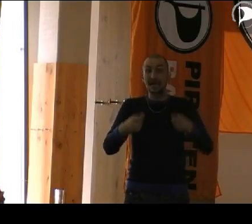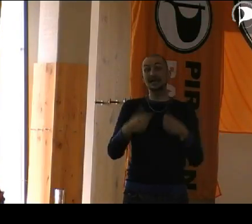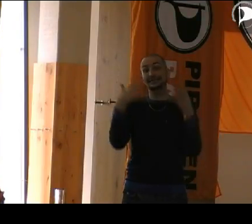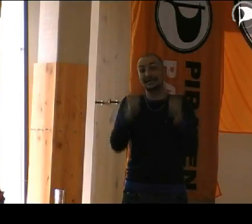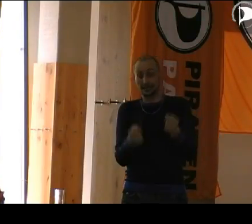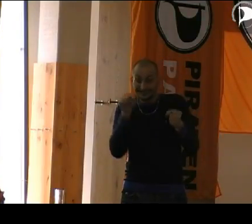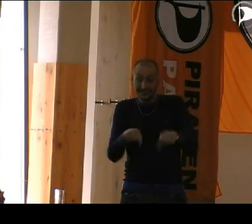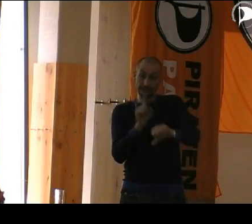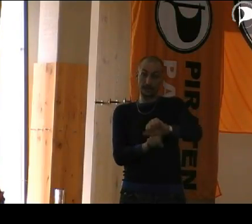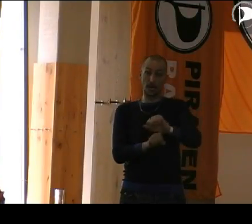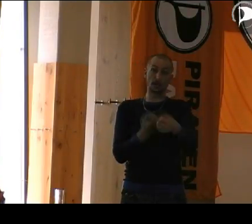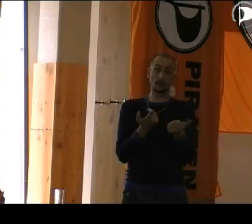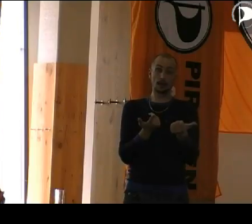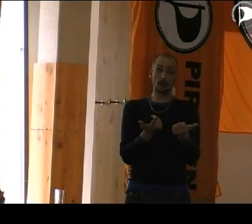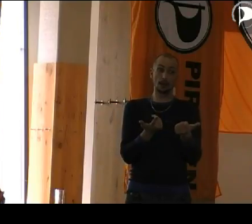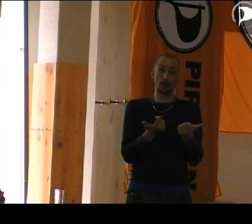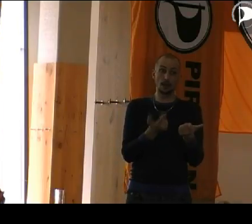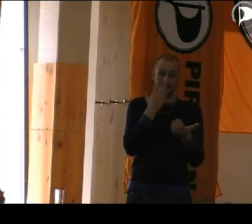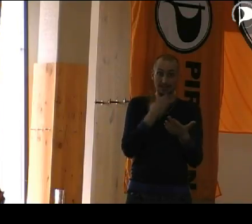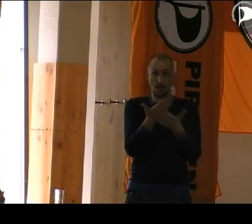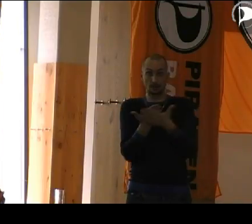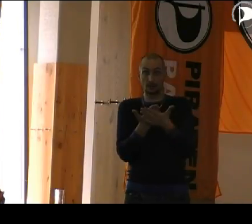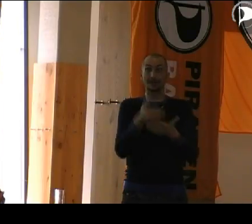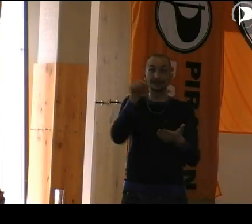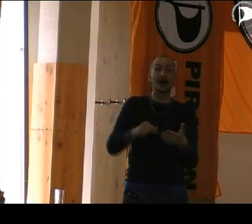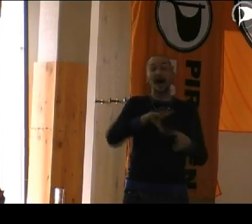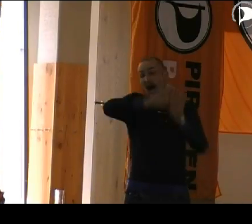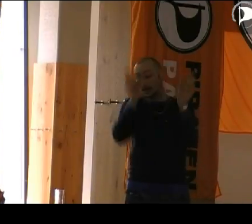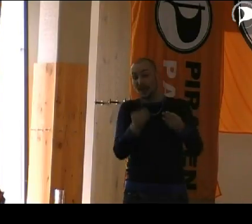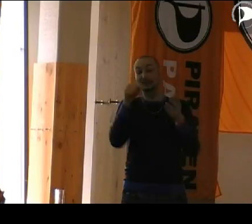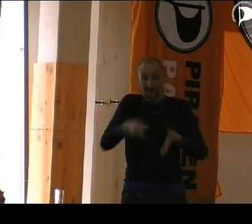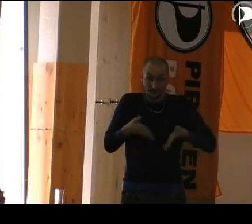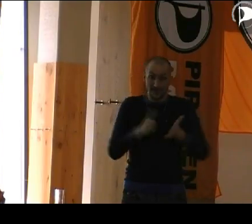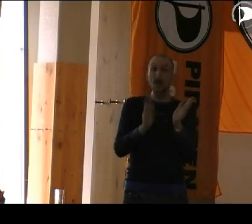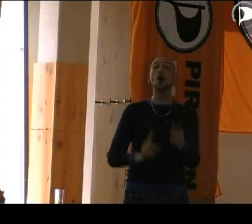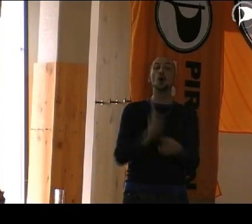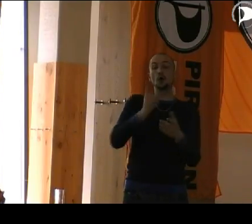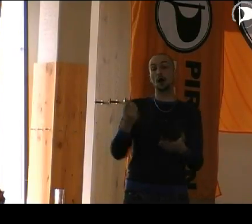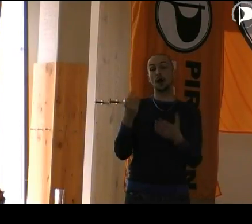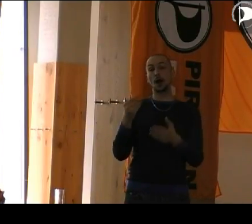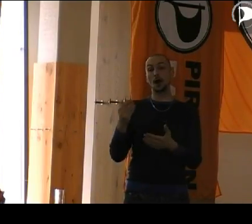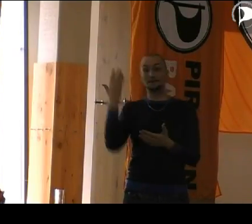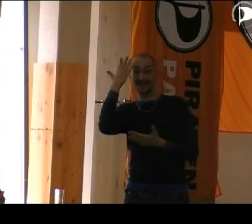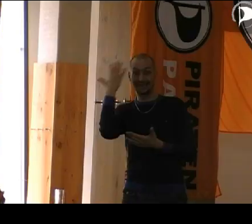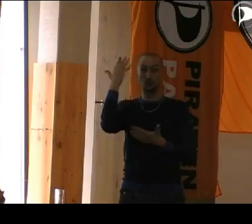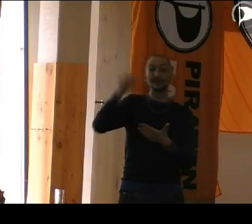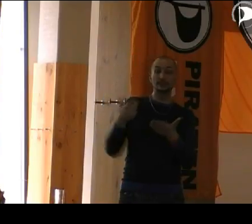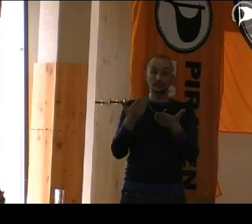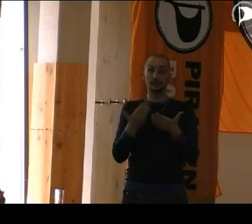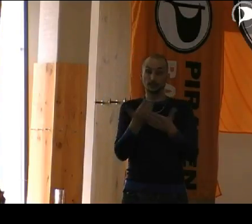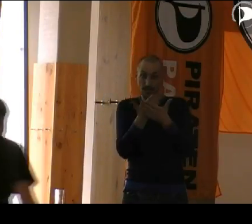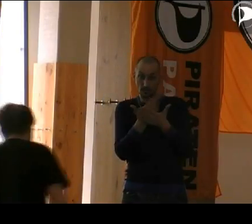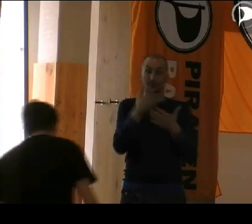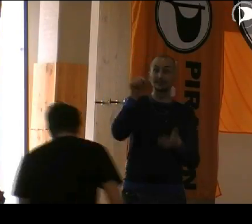zeit und das allen der weg zu höherer bildung offen steht auch wenn sie zum beispiel arbeitslos sind man